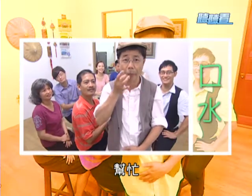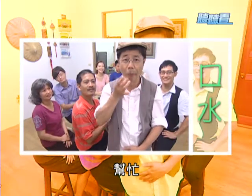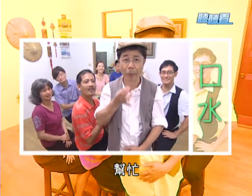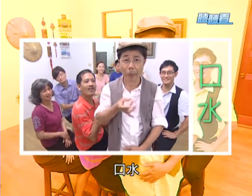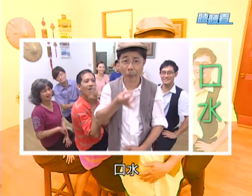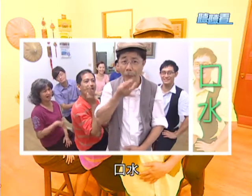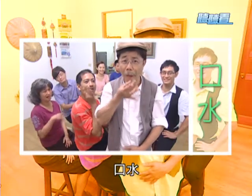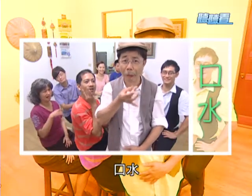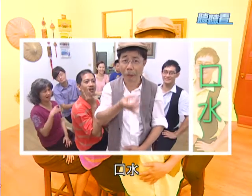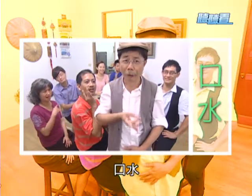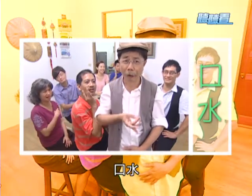口水，